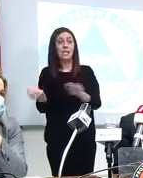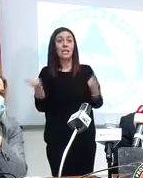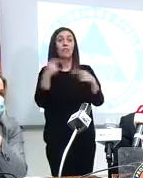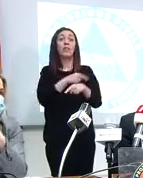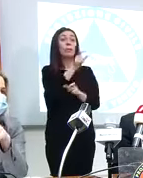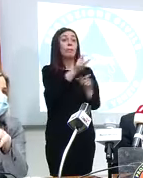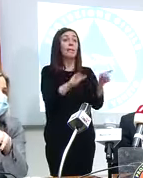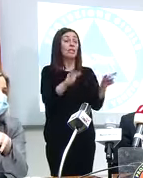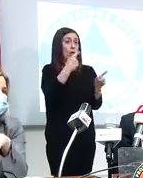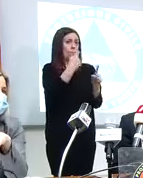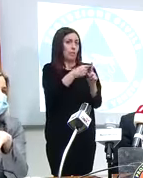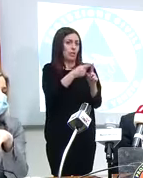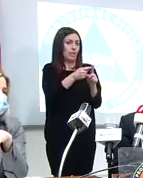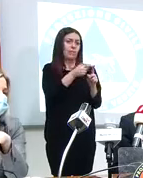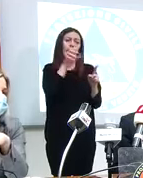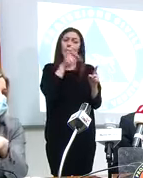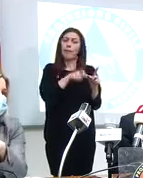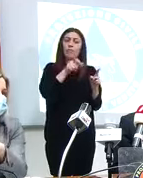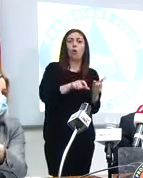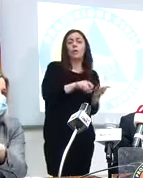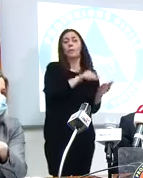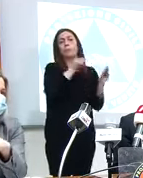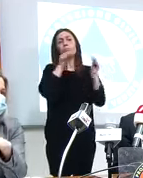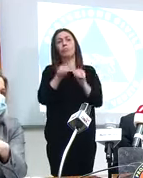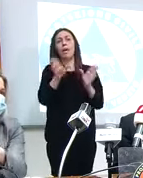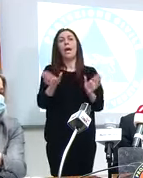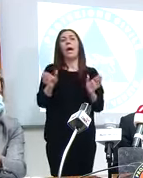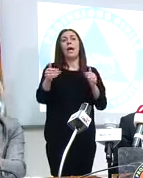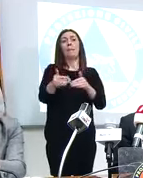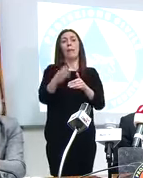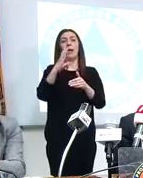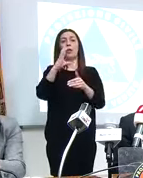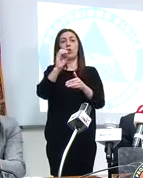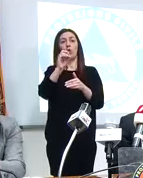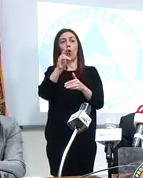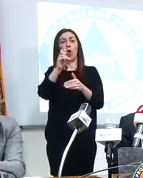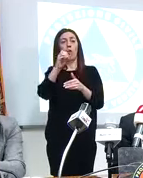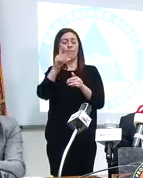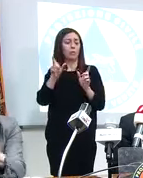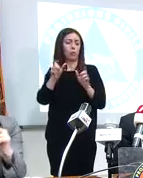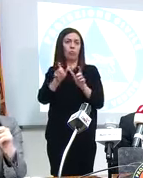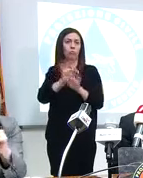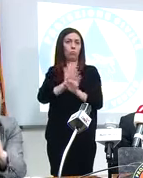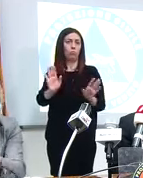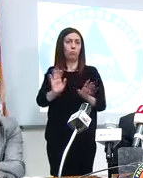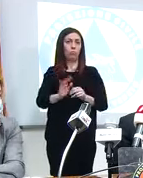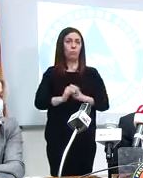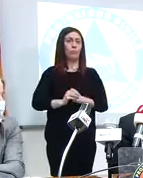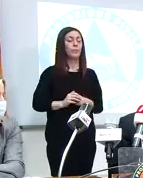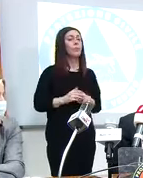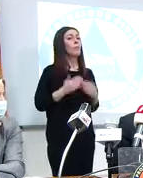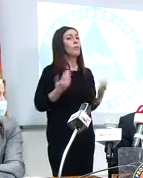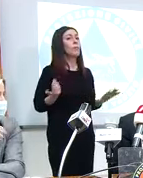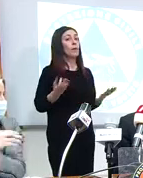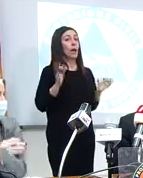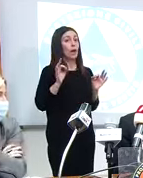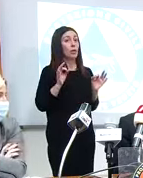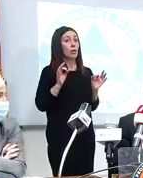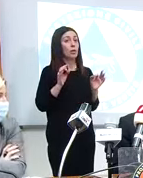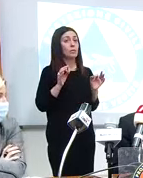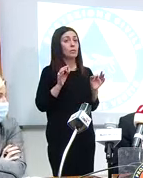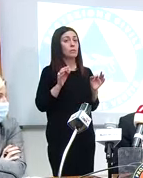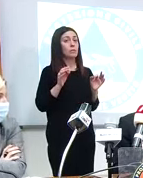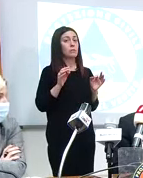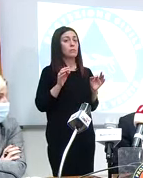Covid. Allora, la situazione... Quindi non c'è un cluster a Campo San Piero, avete già risolto? No, allora,